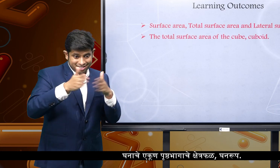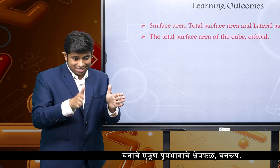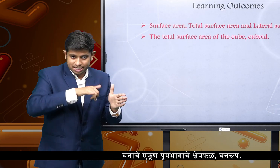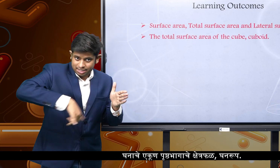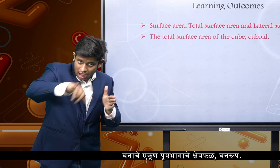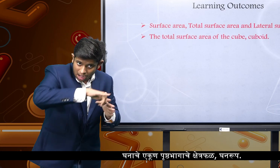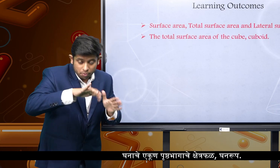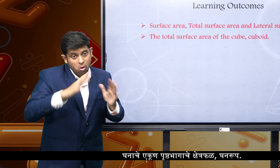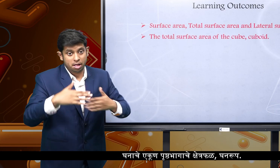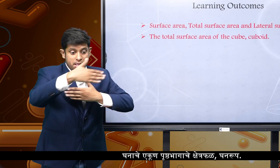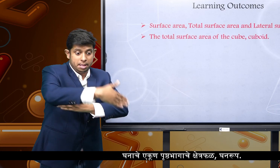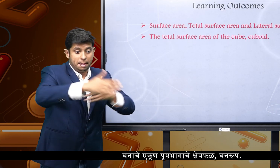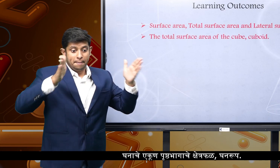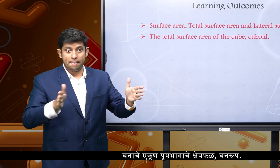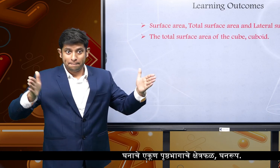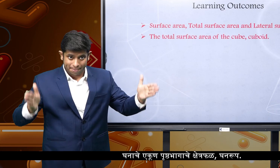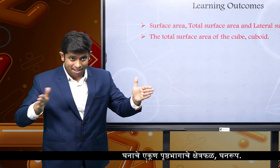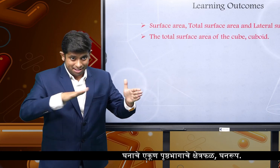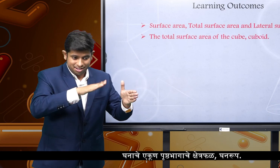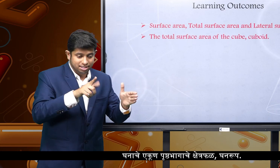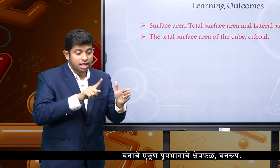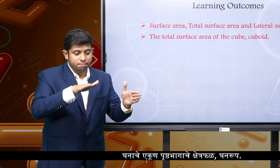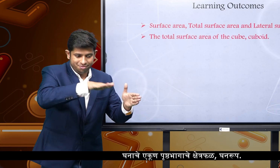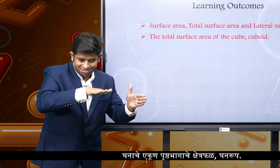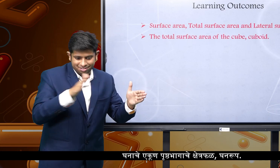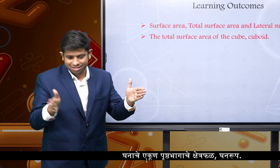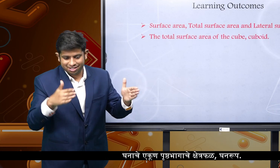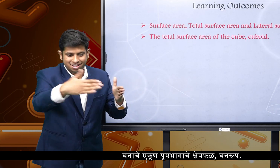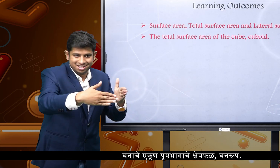घनाचे एकूण पृष्ठभागाचे क्षेत्रफळ घनरूप.